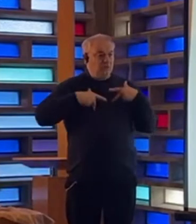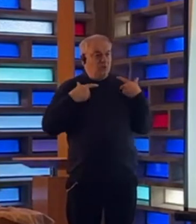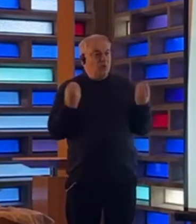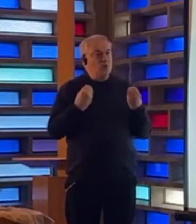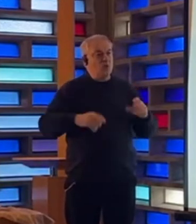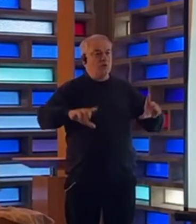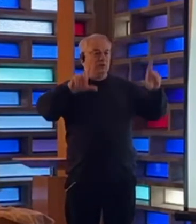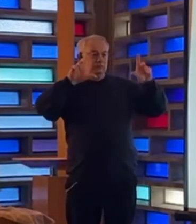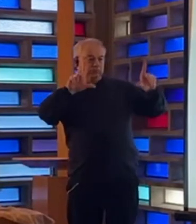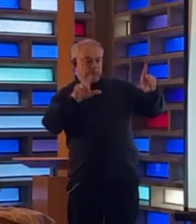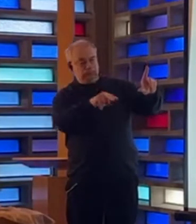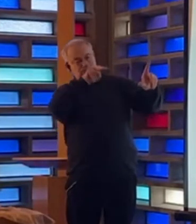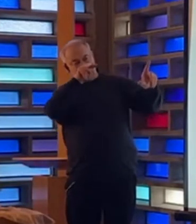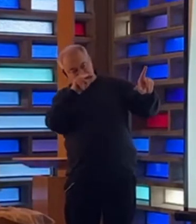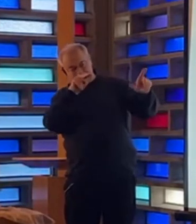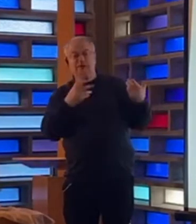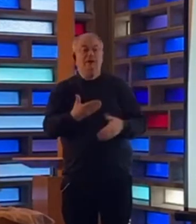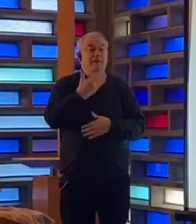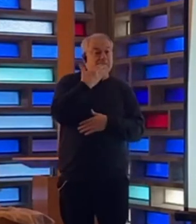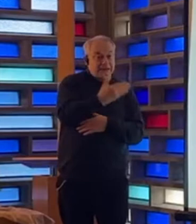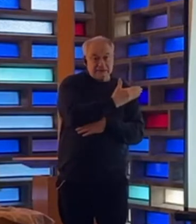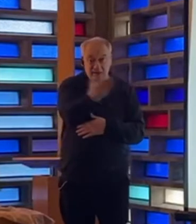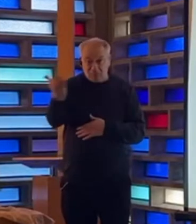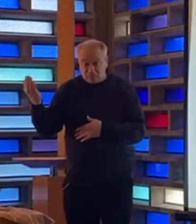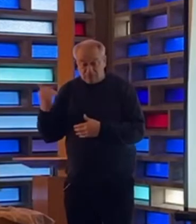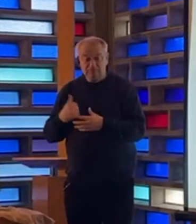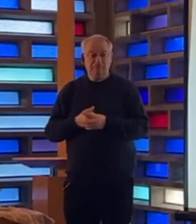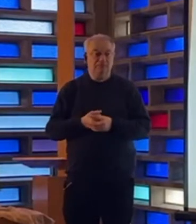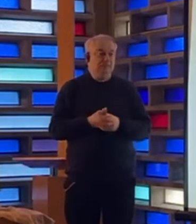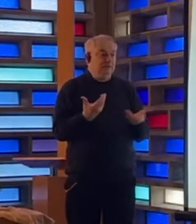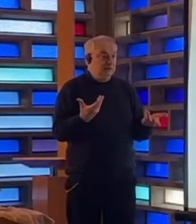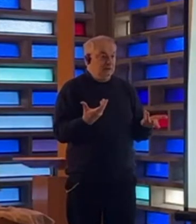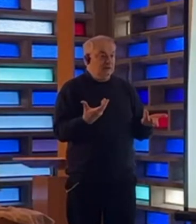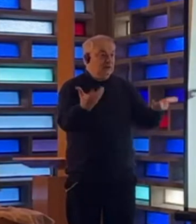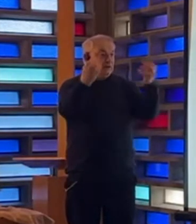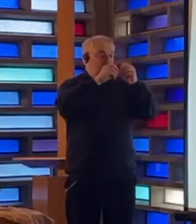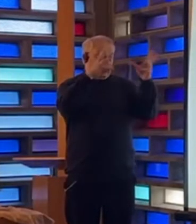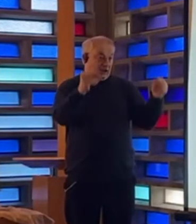écran. Merci à vous de nous faire cadeau de votre présence.